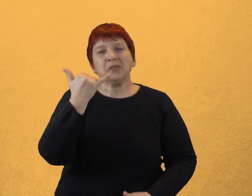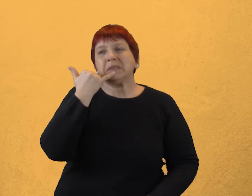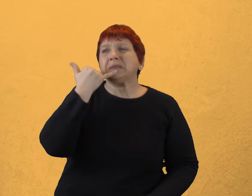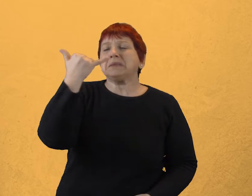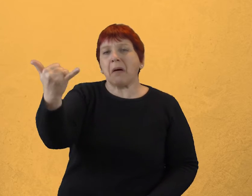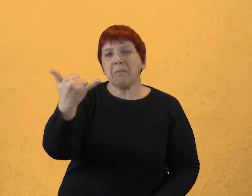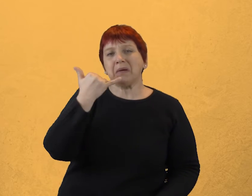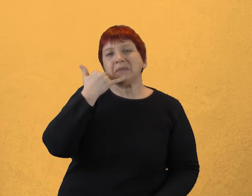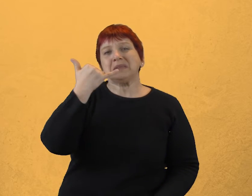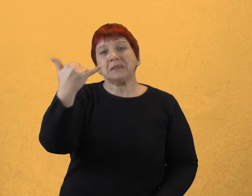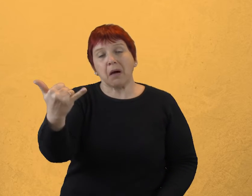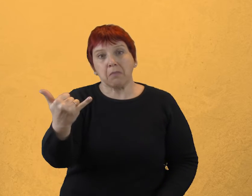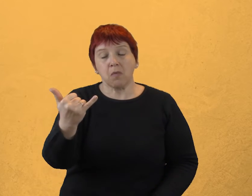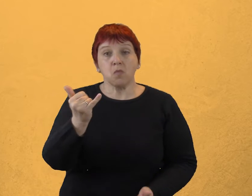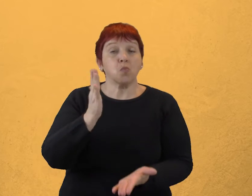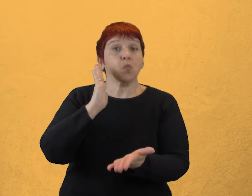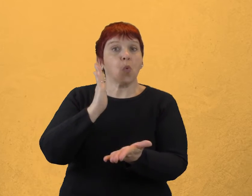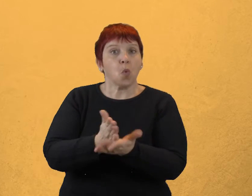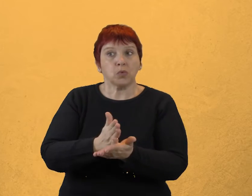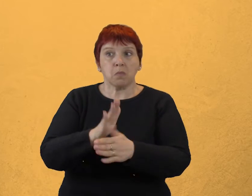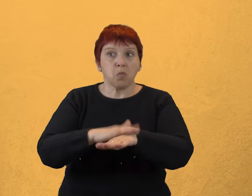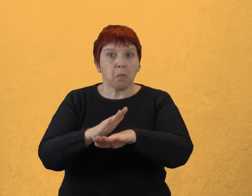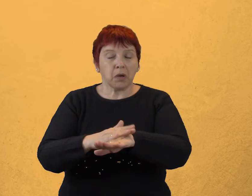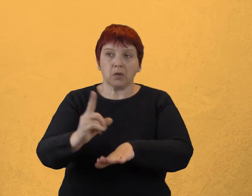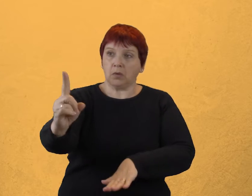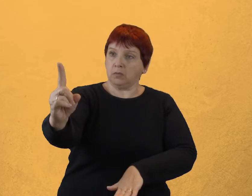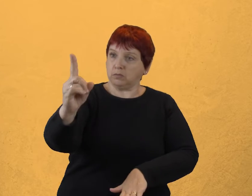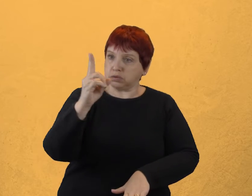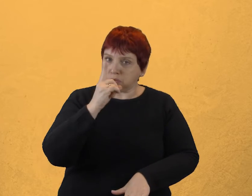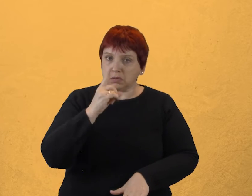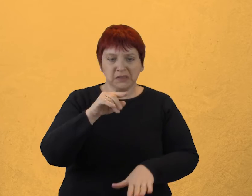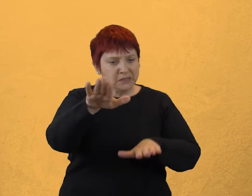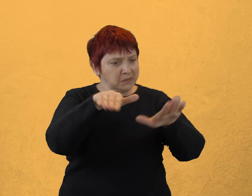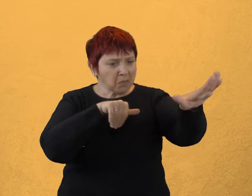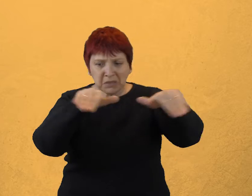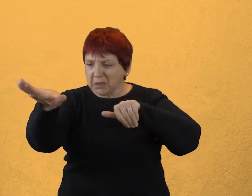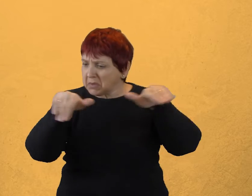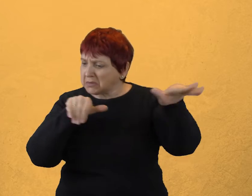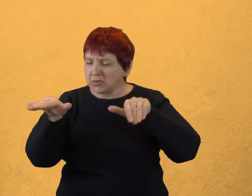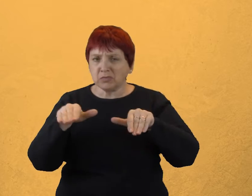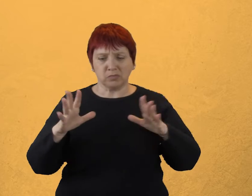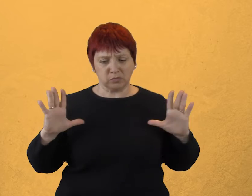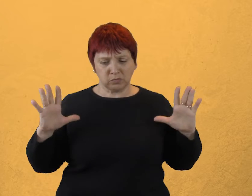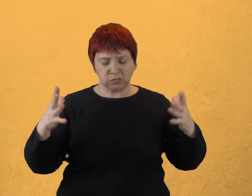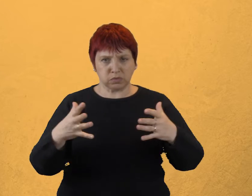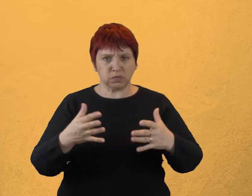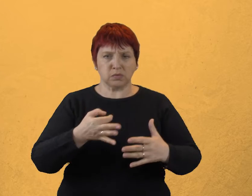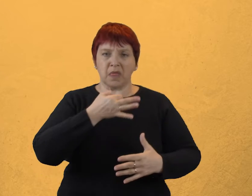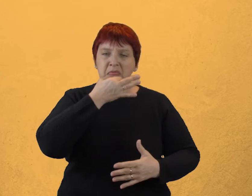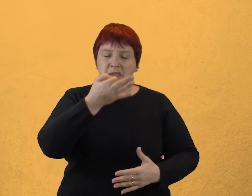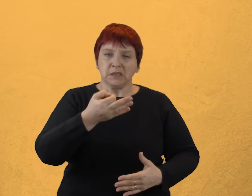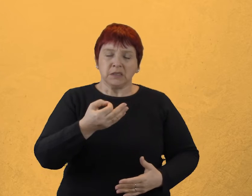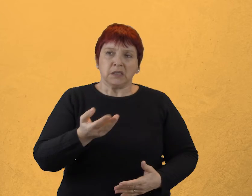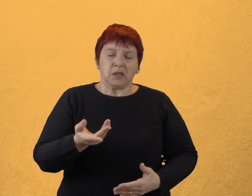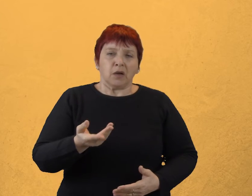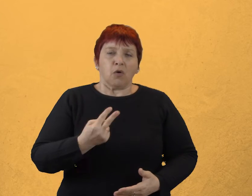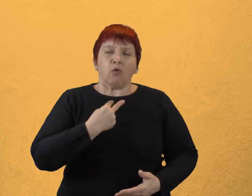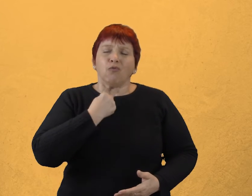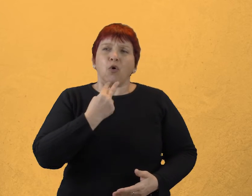llamar por teléfono, hasta que al final salió, nos reunió a todos en el fondo y nos habló con voz de congoja. Es